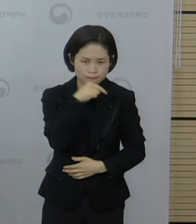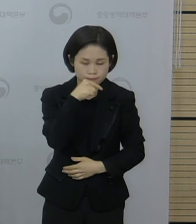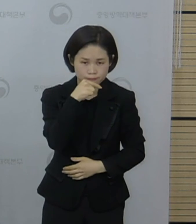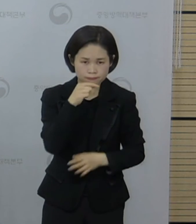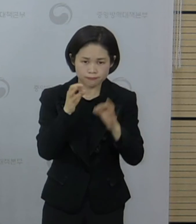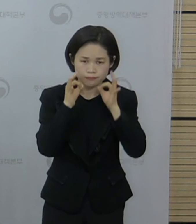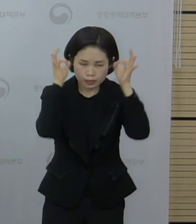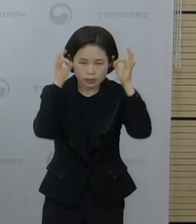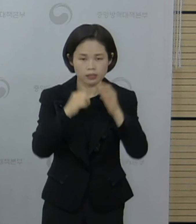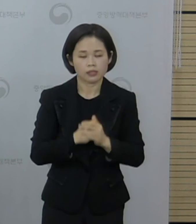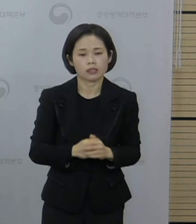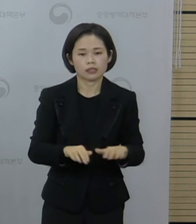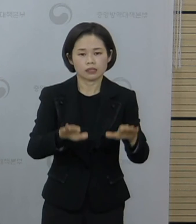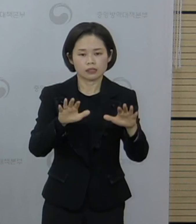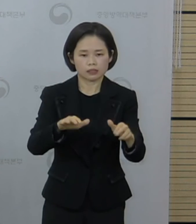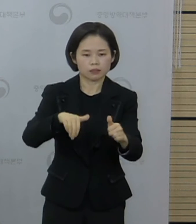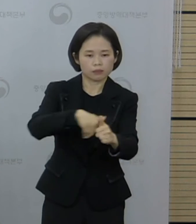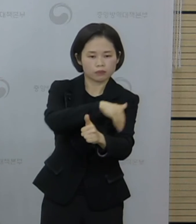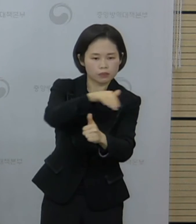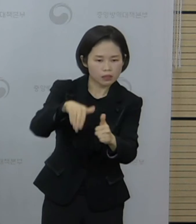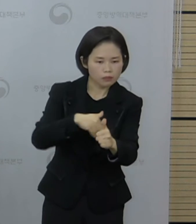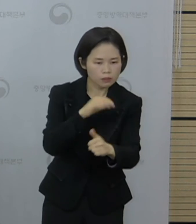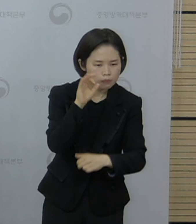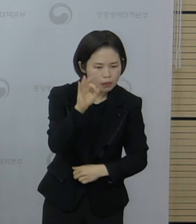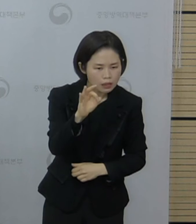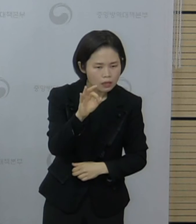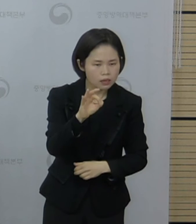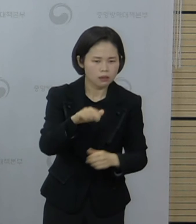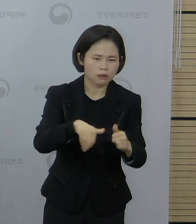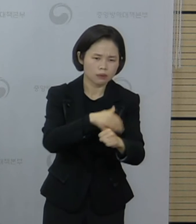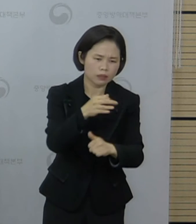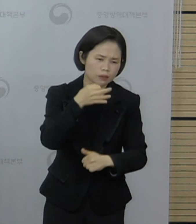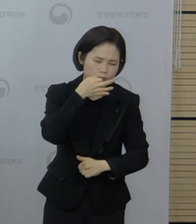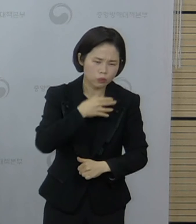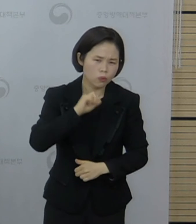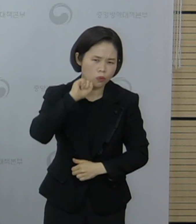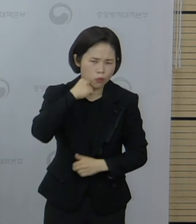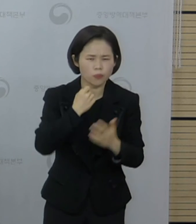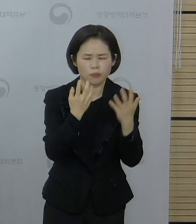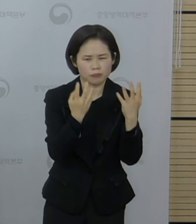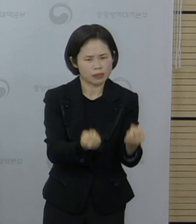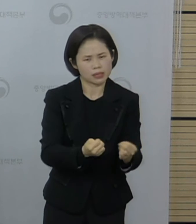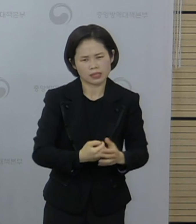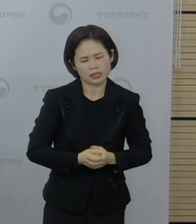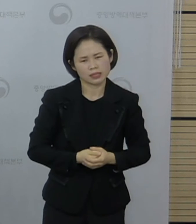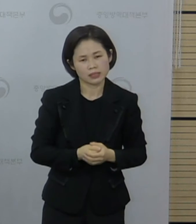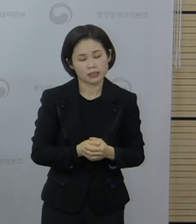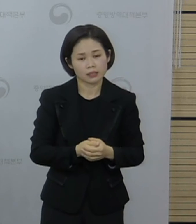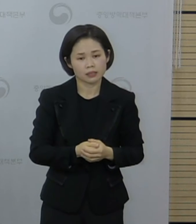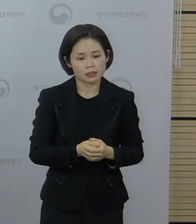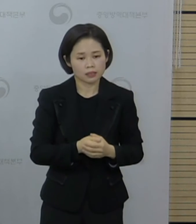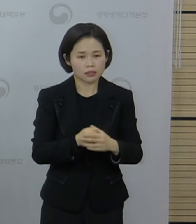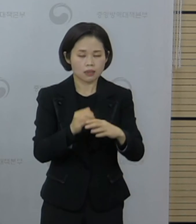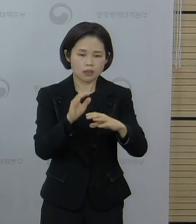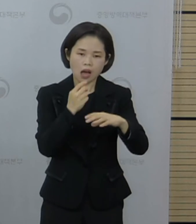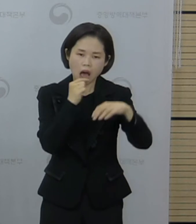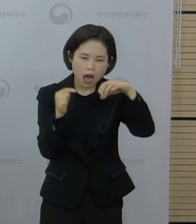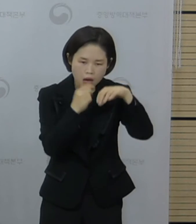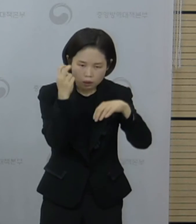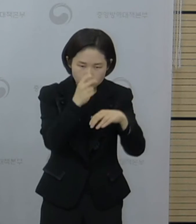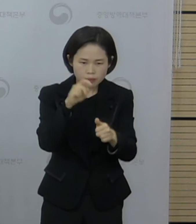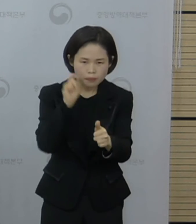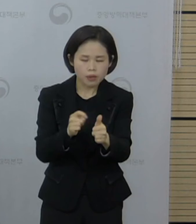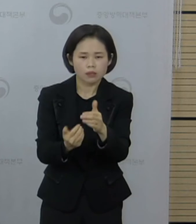발생 상황은 부정적 요소가 더 많습니다 일단 검사 양성 율 조사중